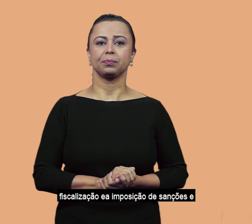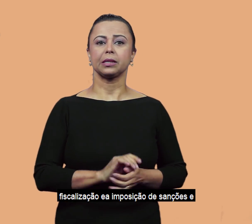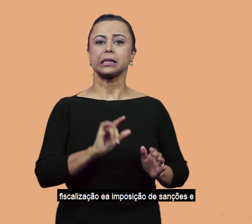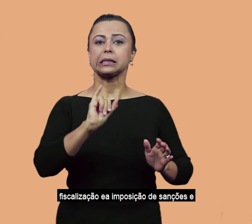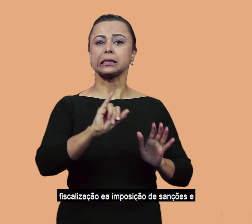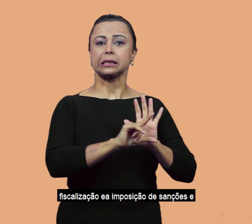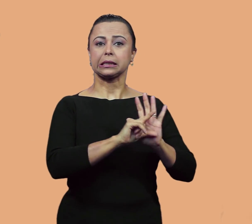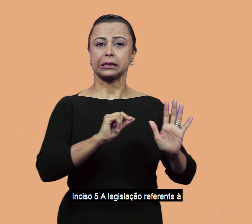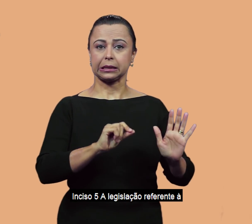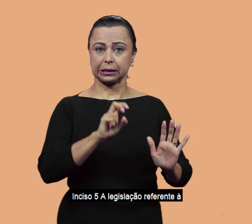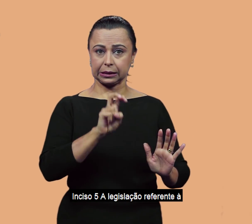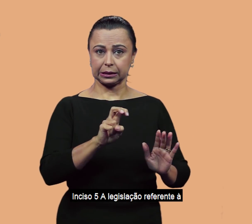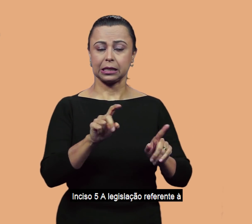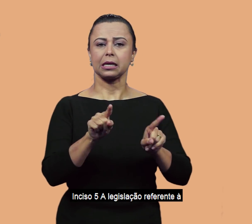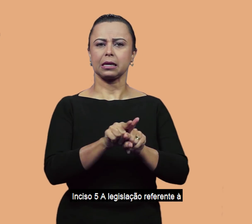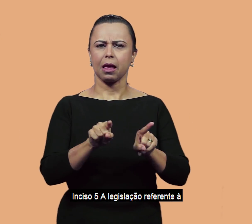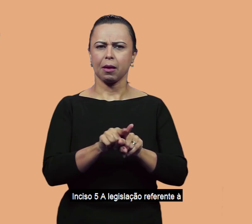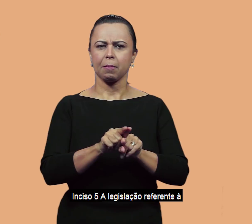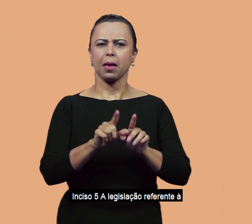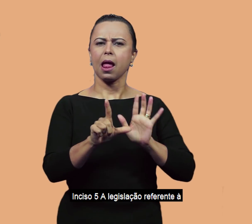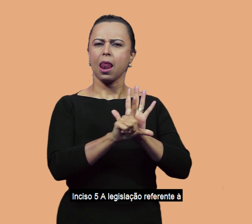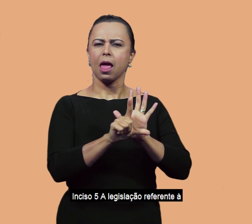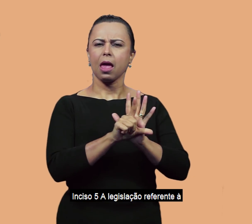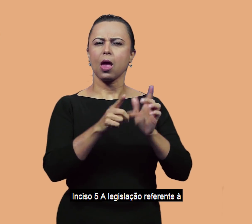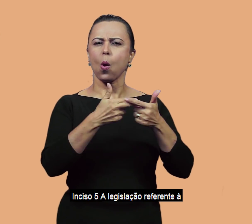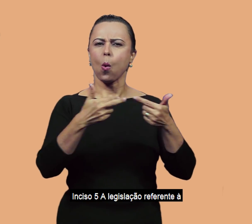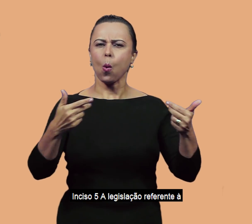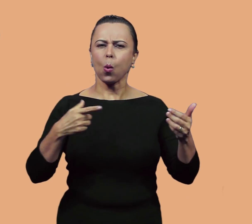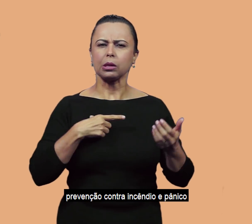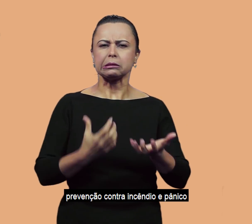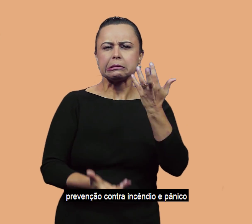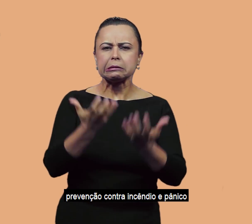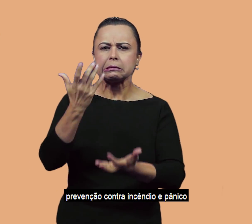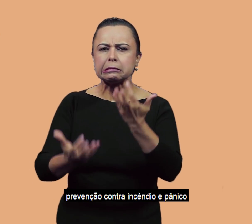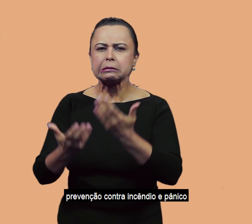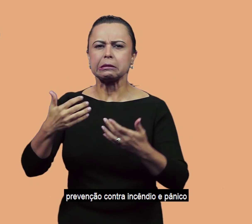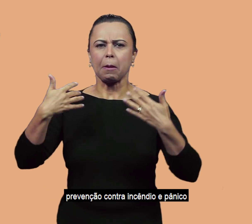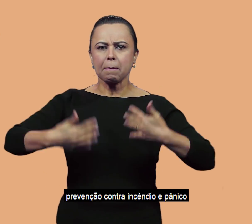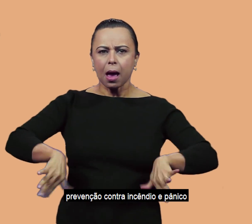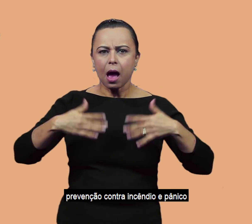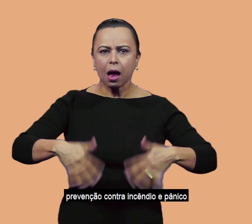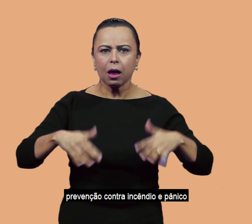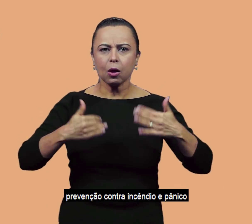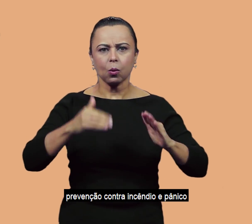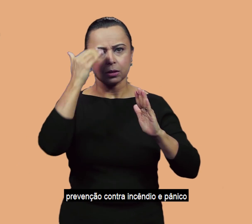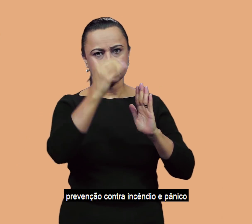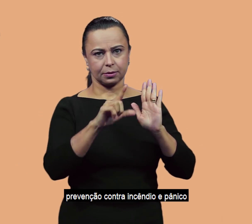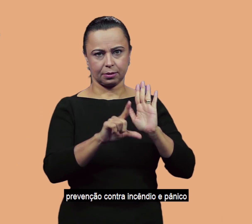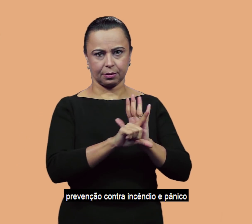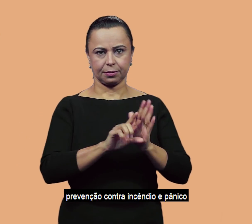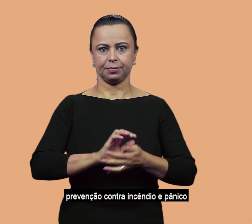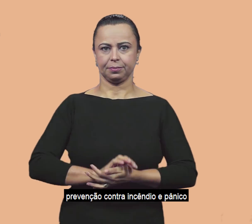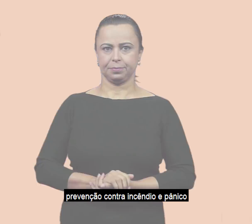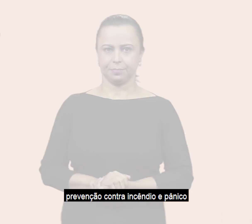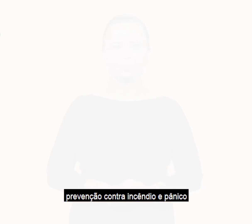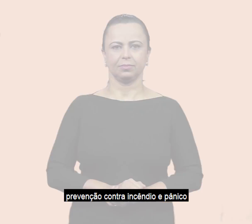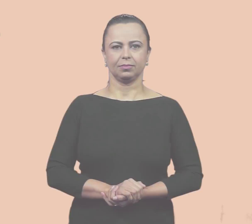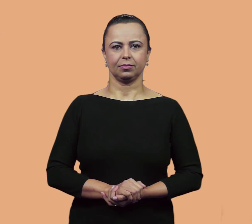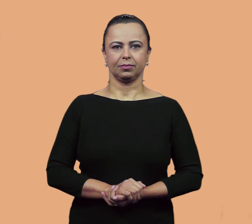inciso 5 a legislação referente à prevenção contra incêndio e pânico parágrafo